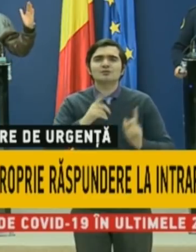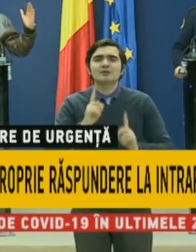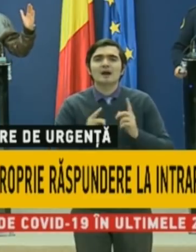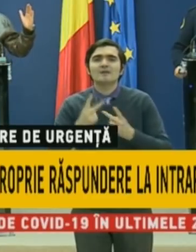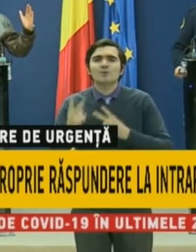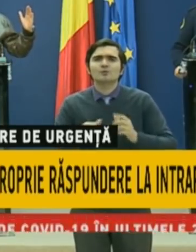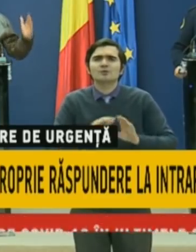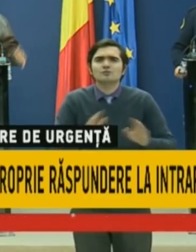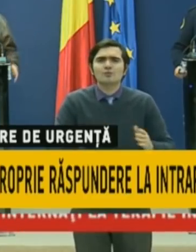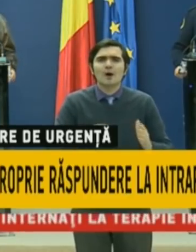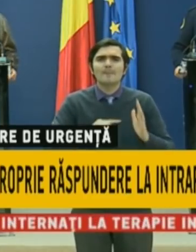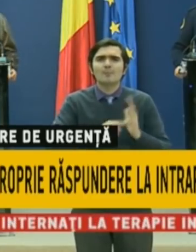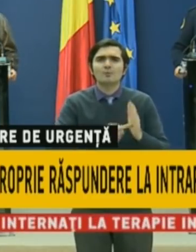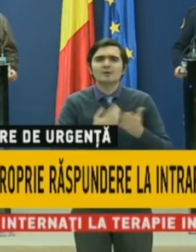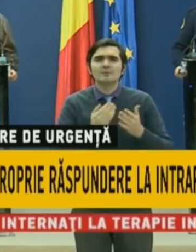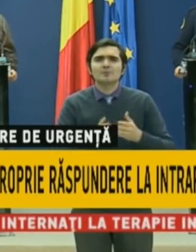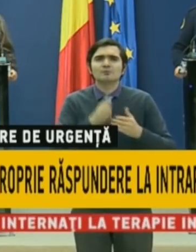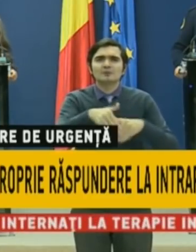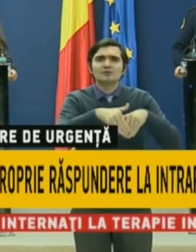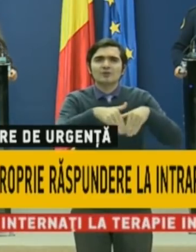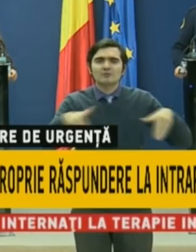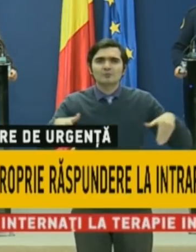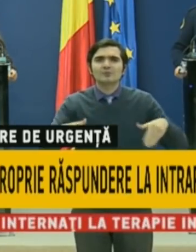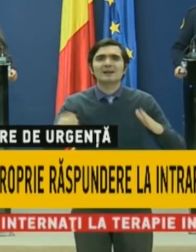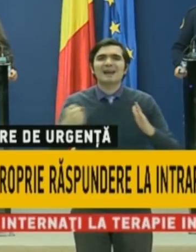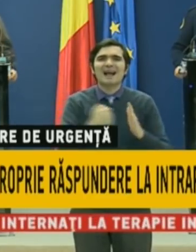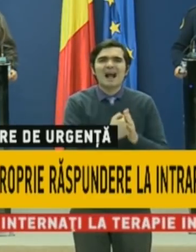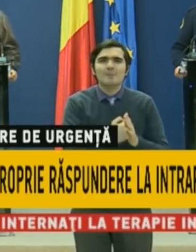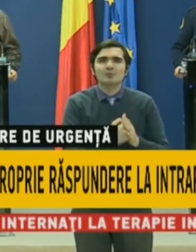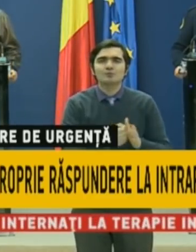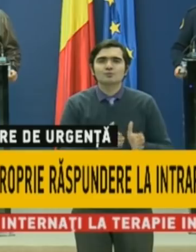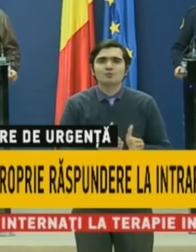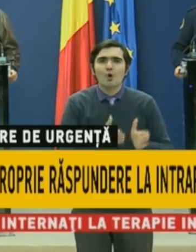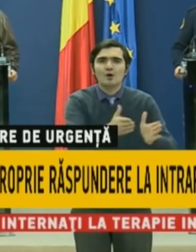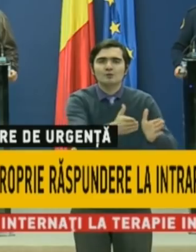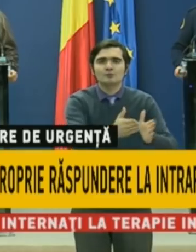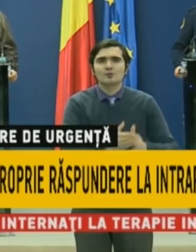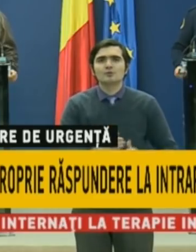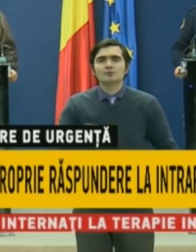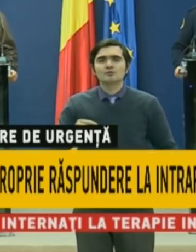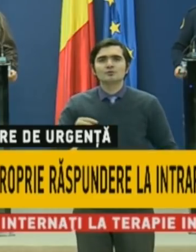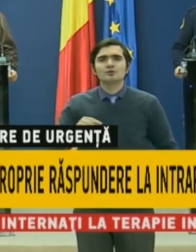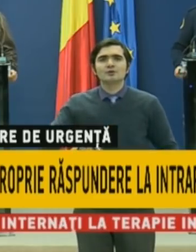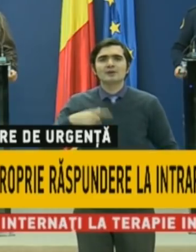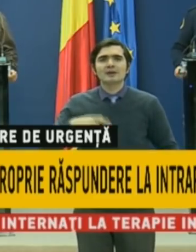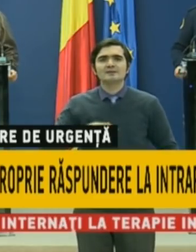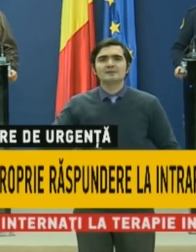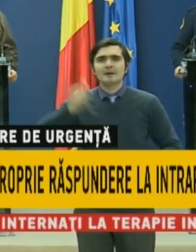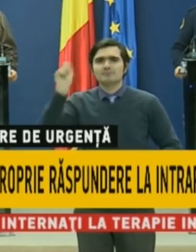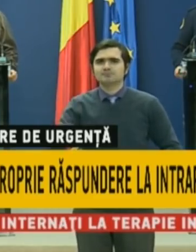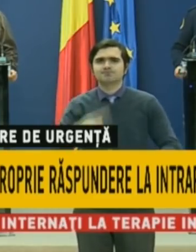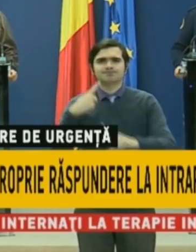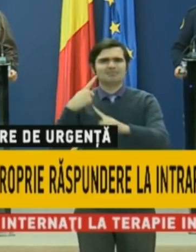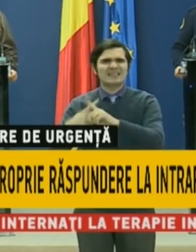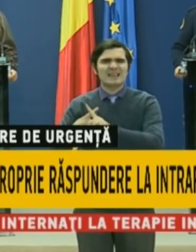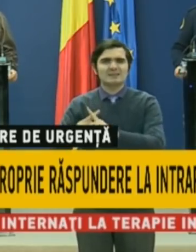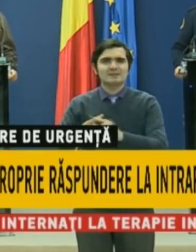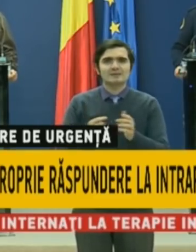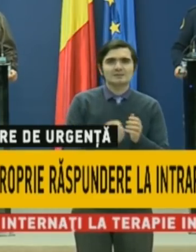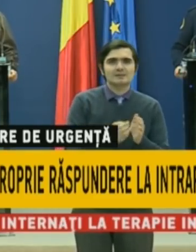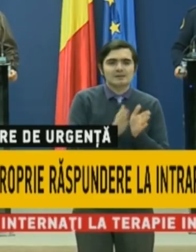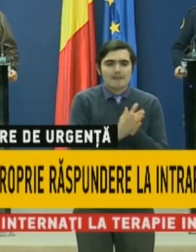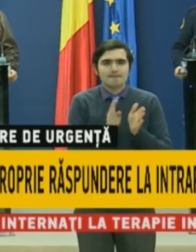la capetele acestor coridoare, fiind interzisă abaterea de la acestea,